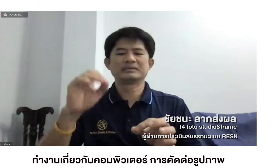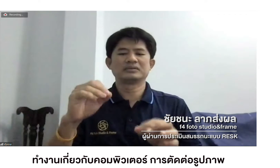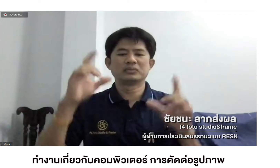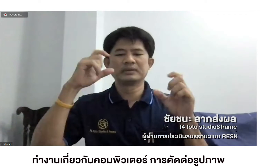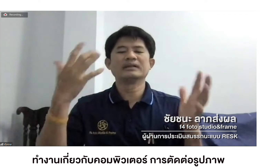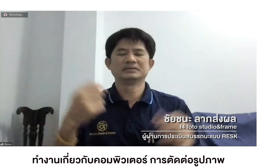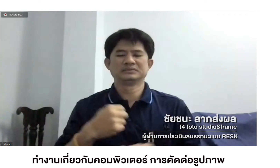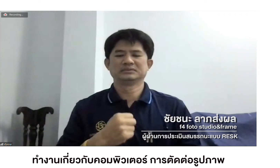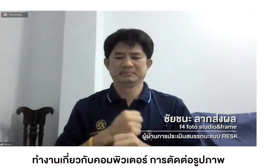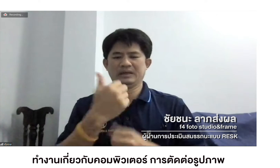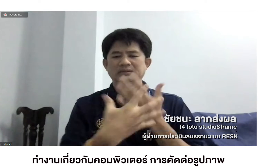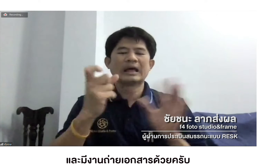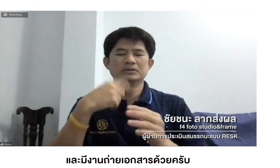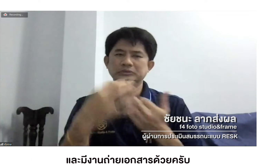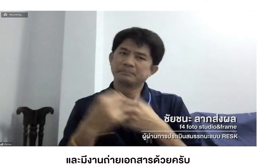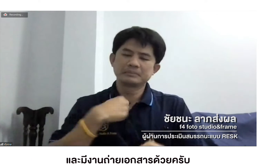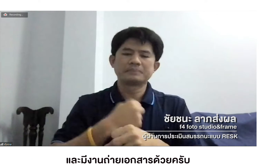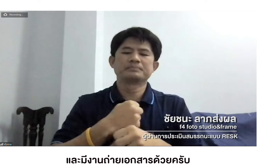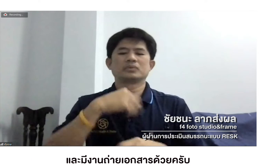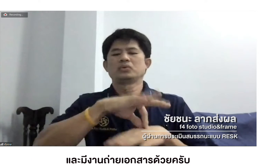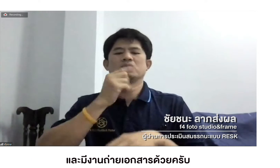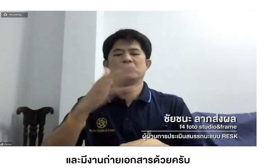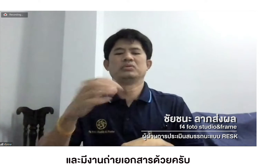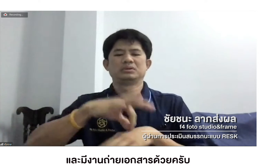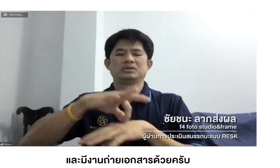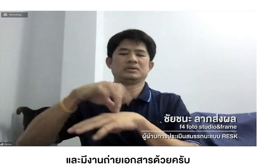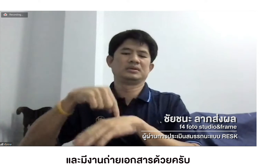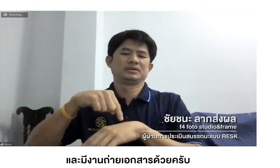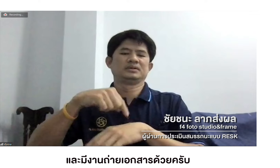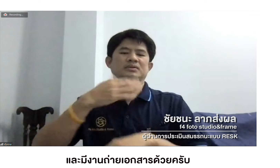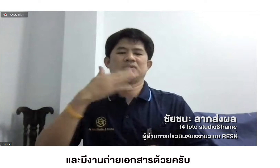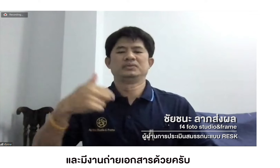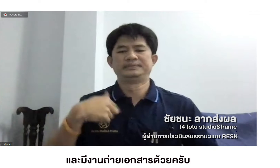อรูปภาพอะครับแล้วก็มีงานถ่ายเอกสารด้วยอะครับ